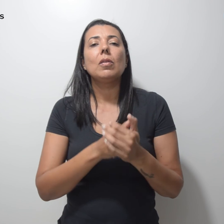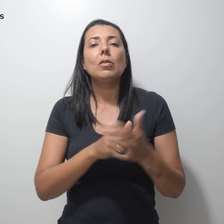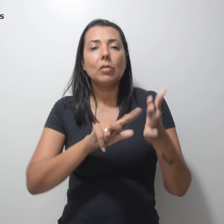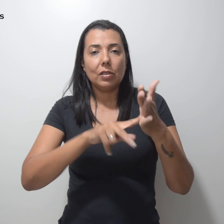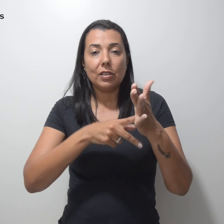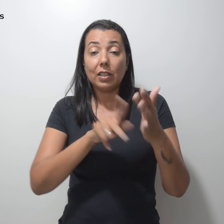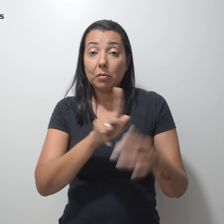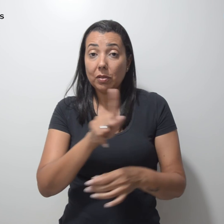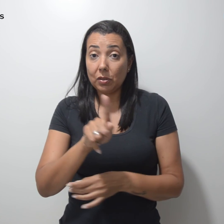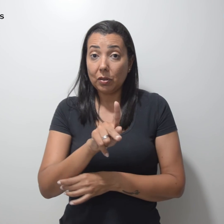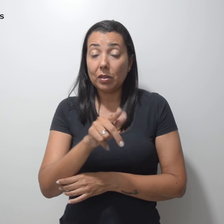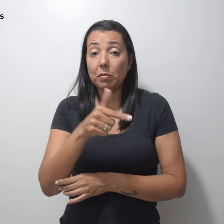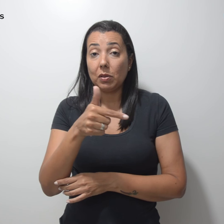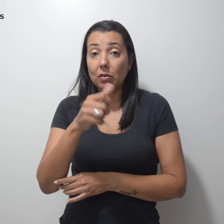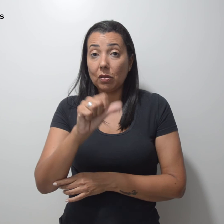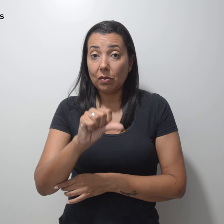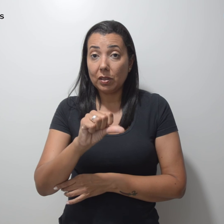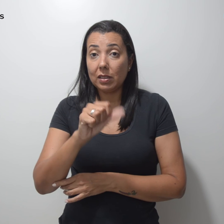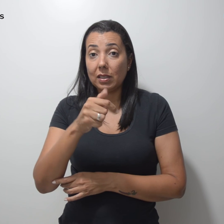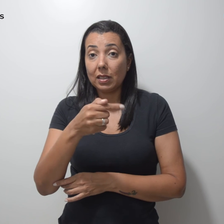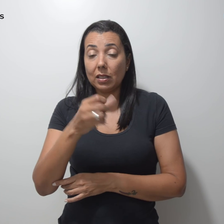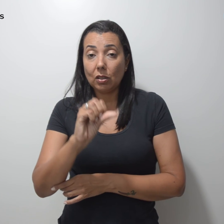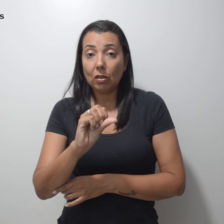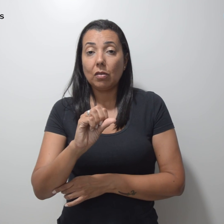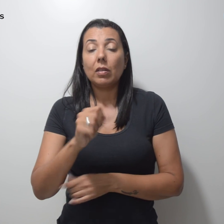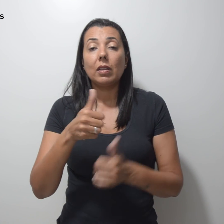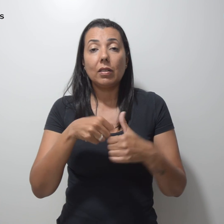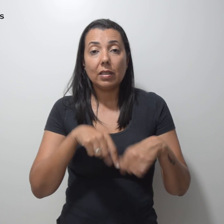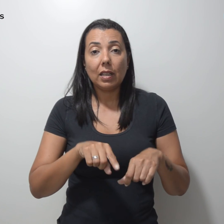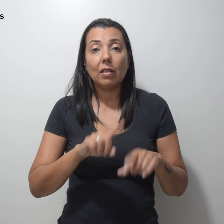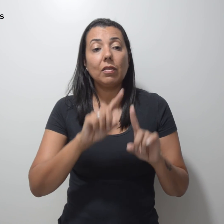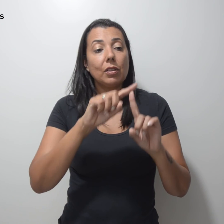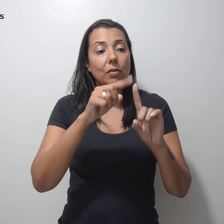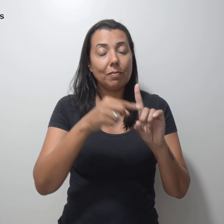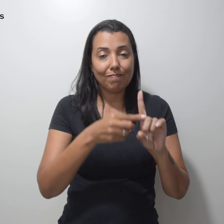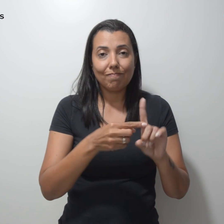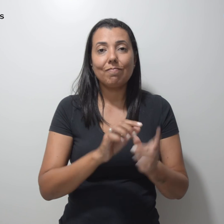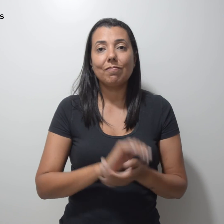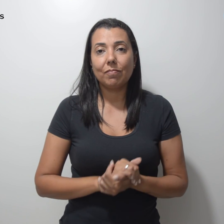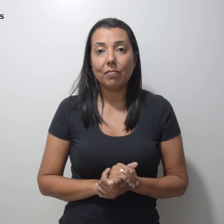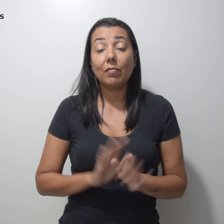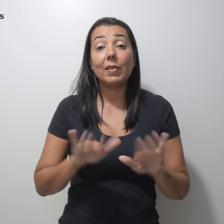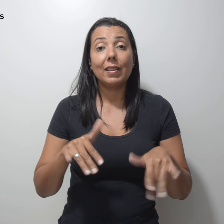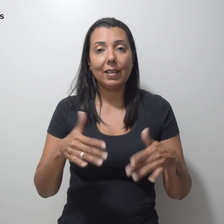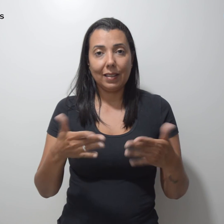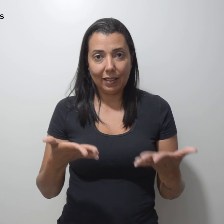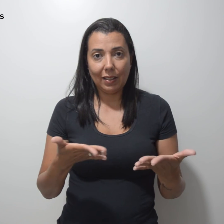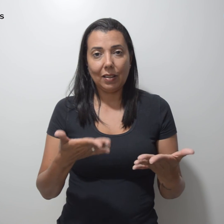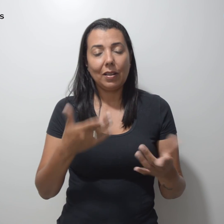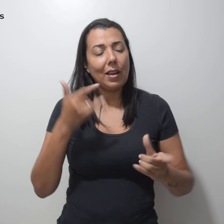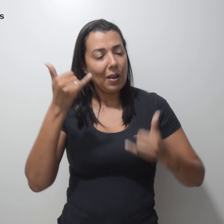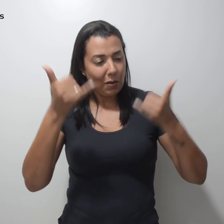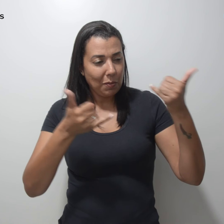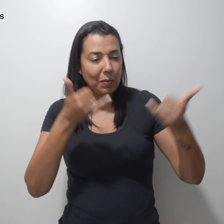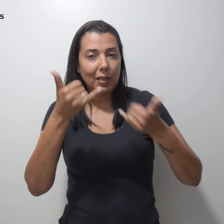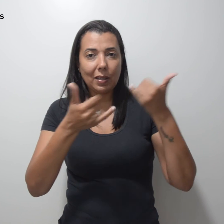1979 da categoria, quando eu estava ainda em gestação. Então, eu brinco que eu sou uma